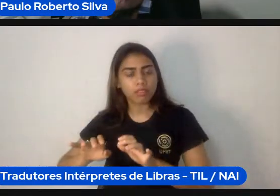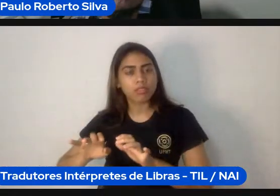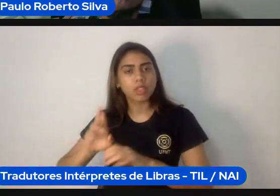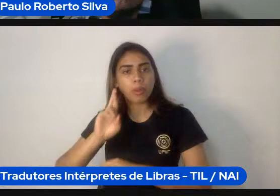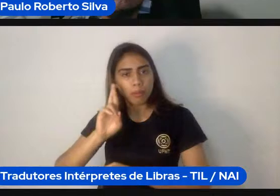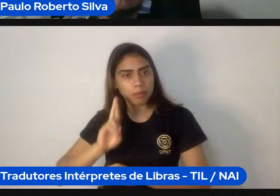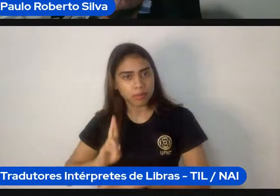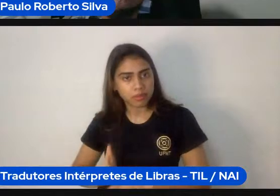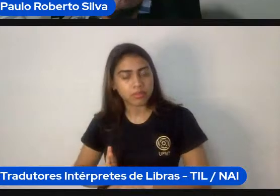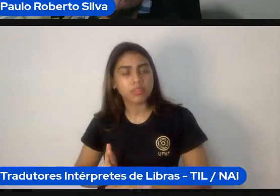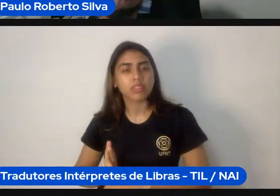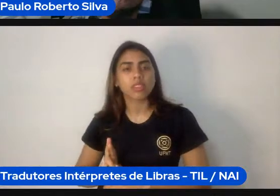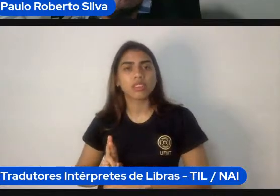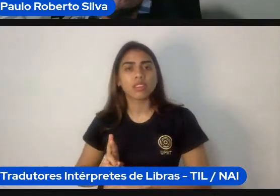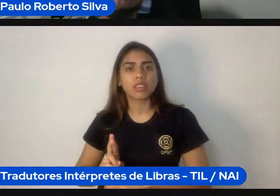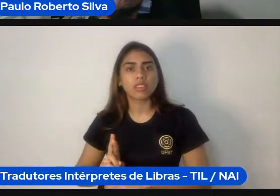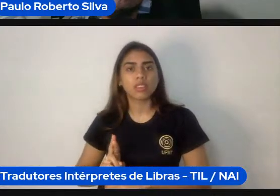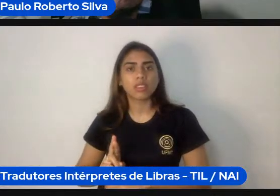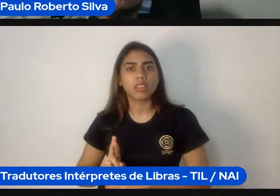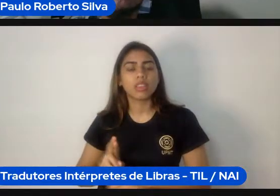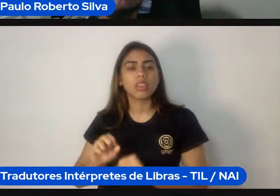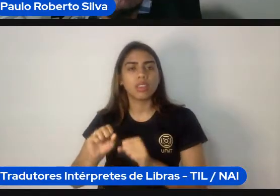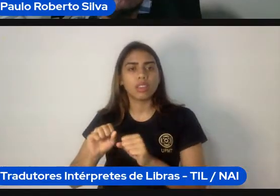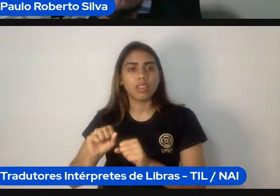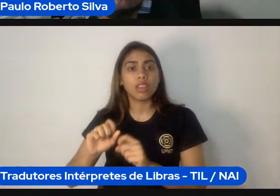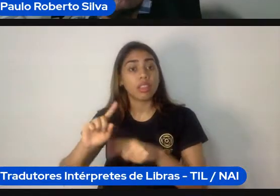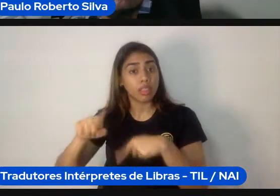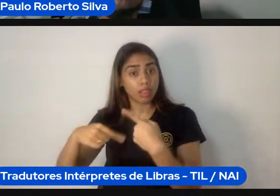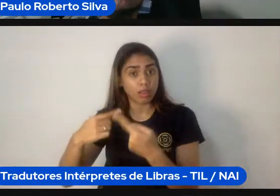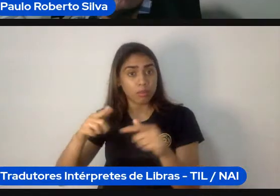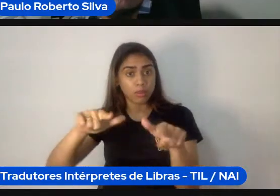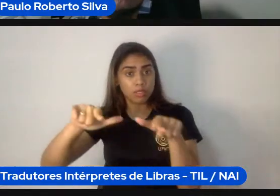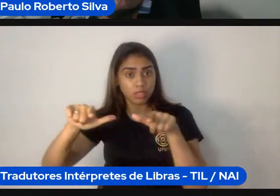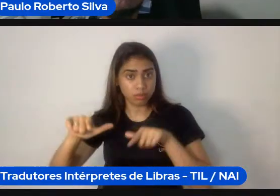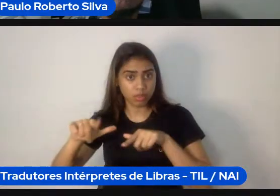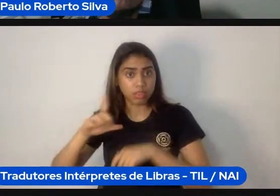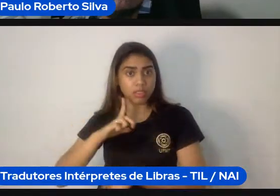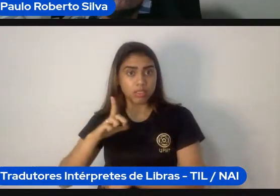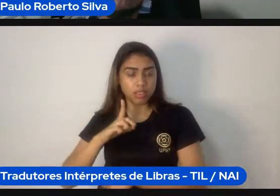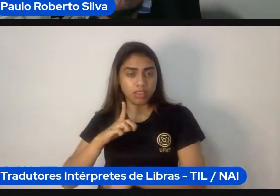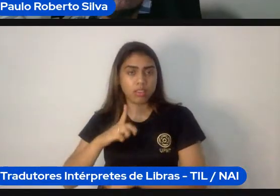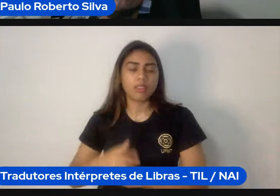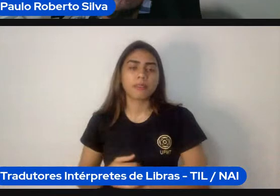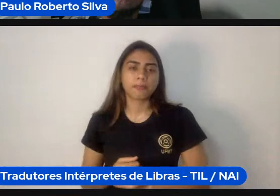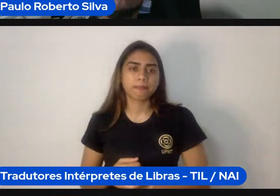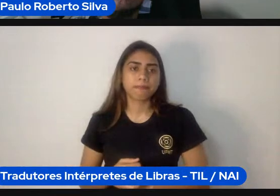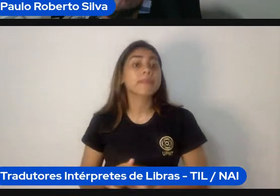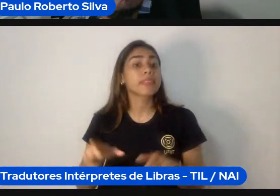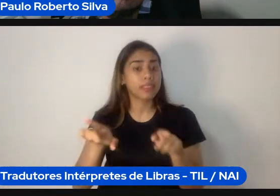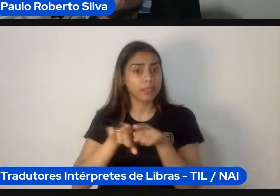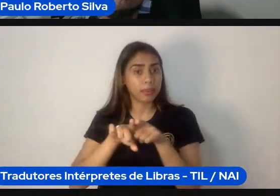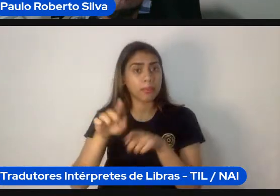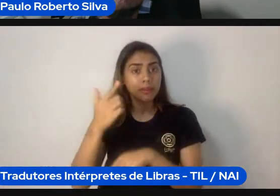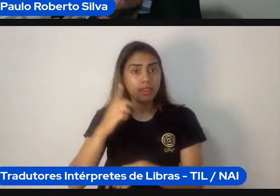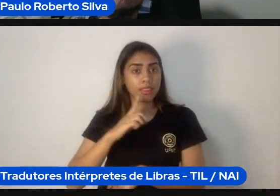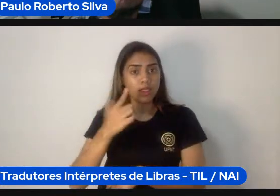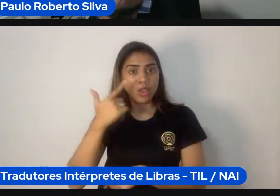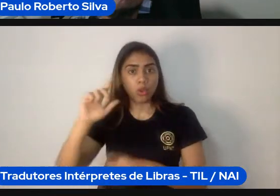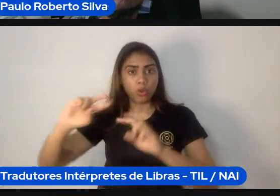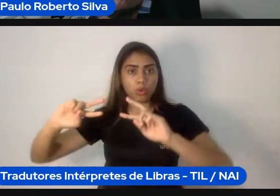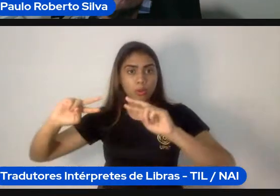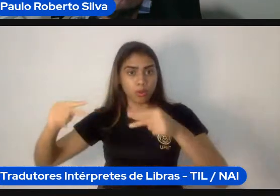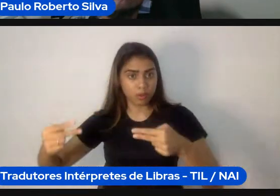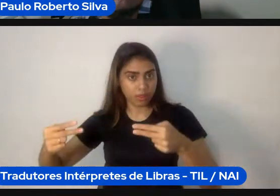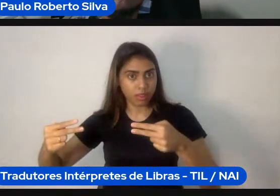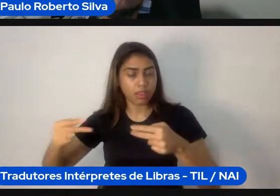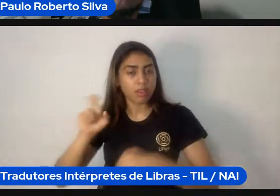também da satisfação, né, dos eventos que a gente já realizou, desse evento que a gente está realizando. É